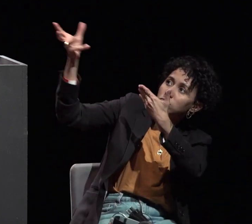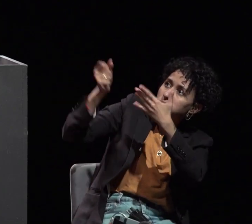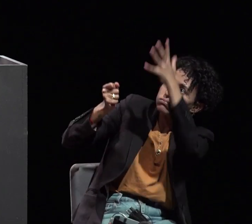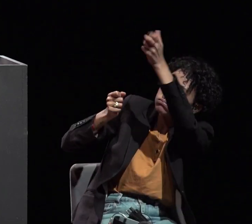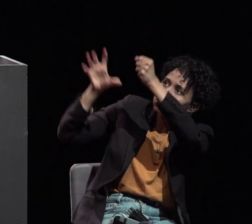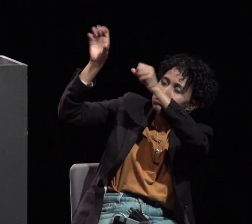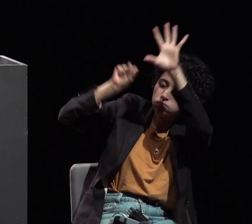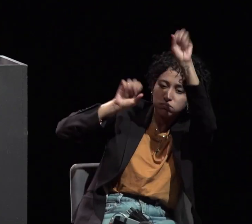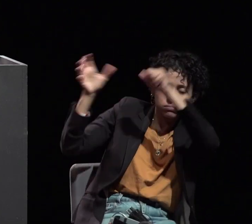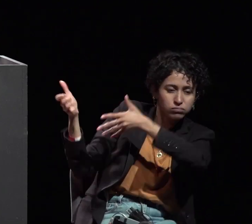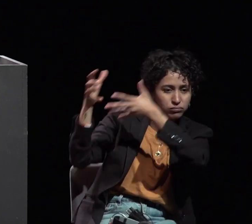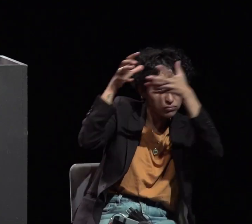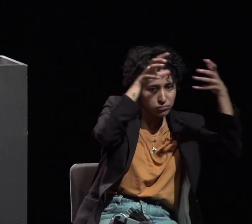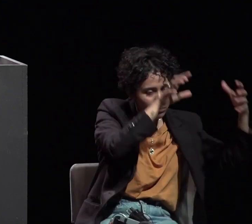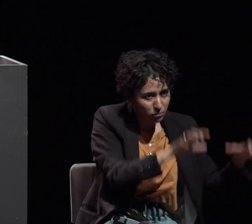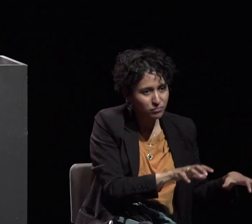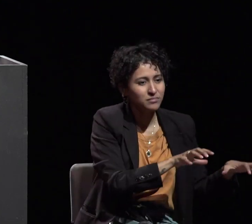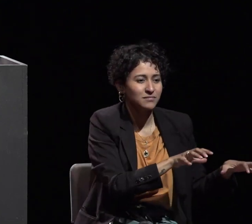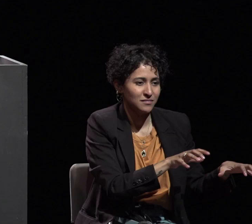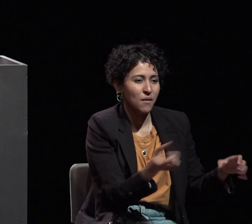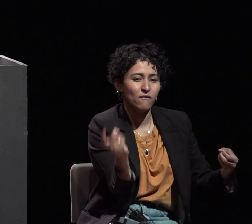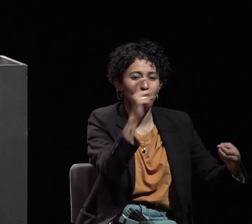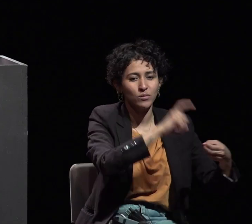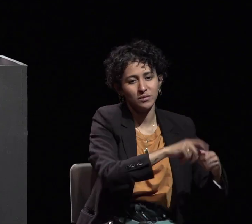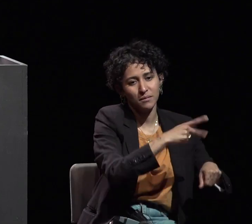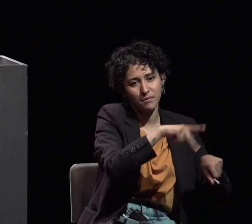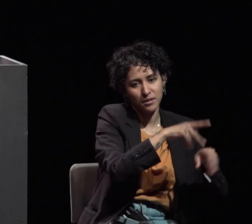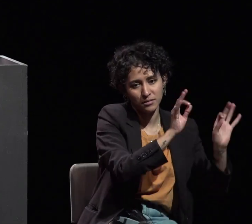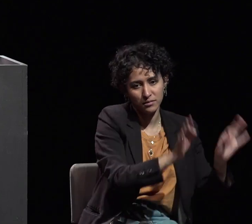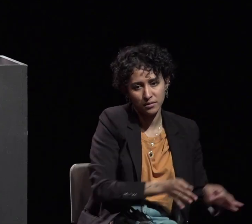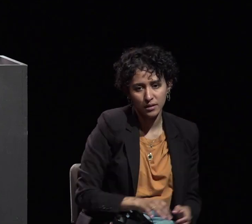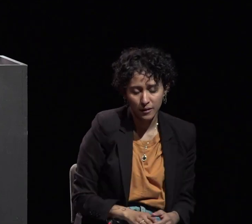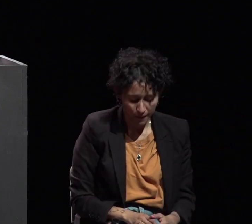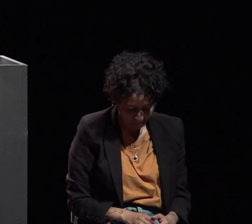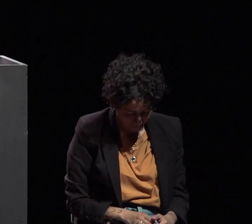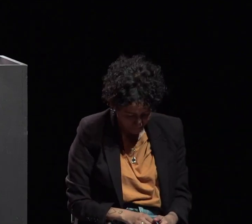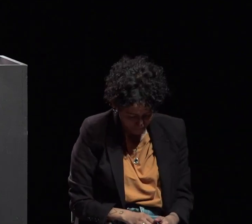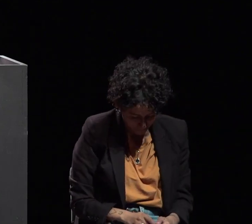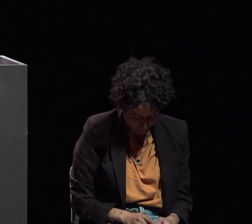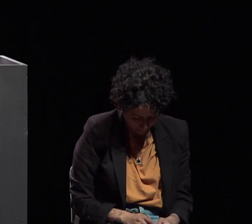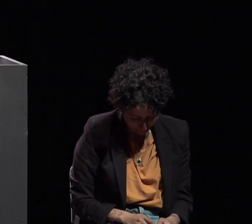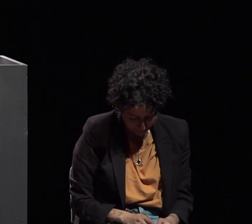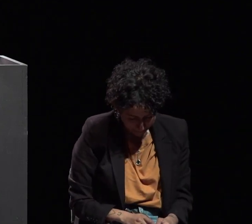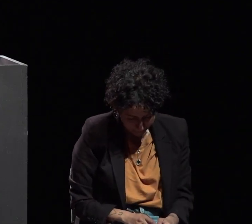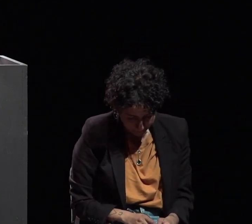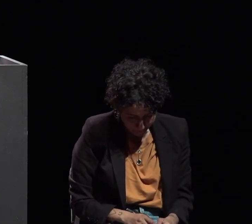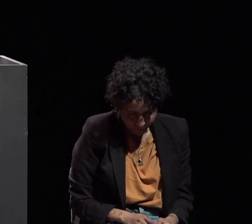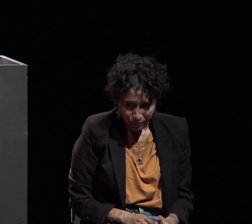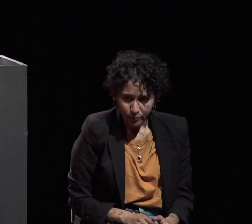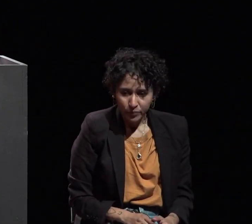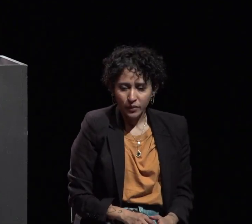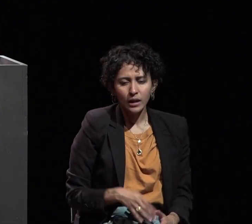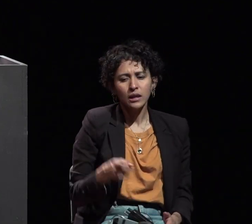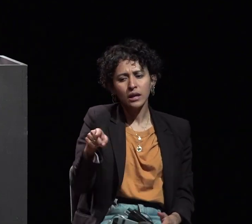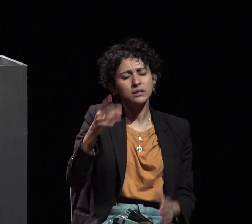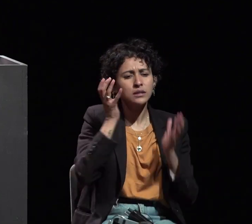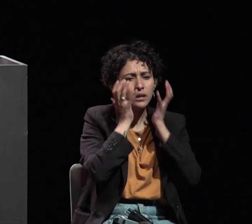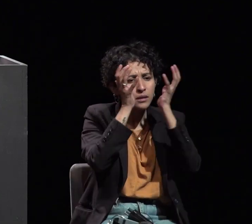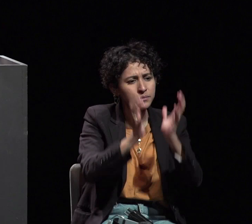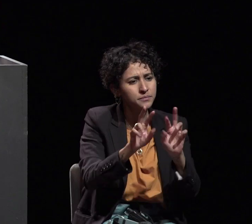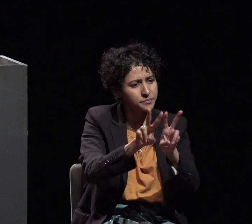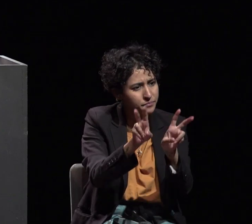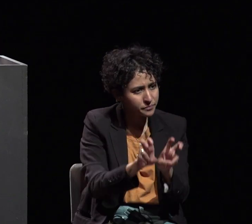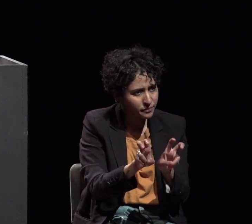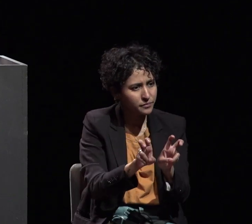guerreavam e capturavam as cabeças uns dos outros. Nesse contexto, a natureza híbrida das tsantsa se revela de maneira